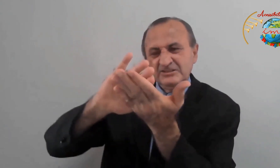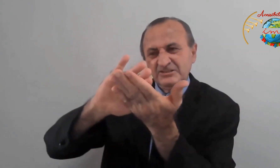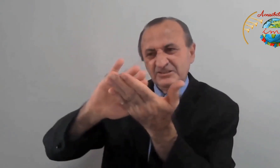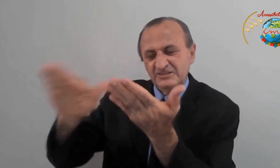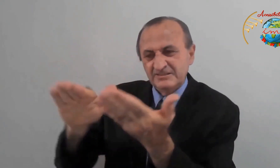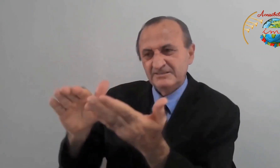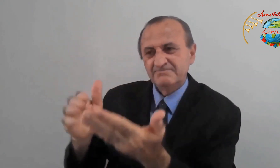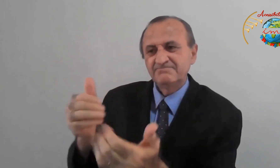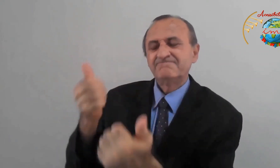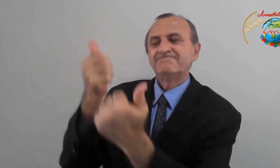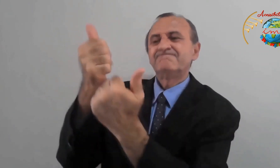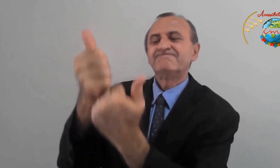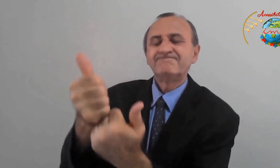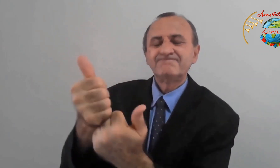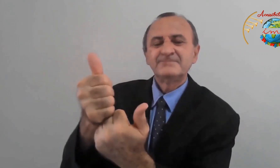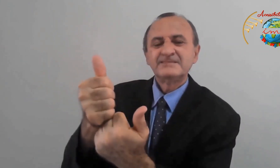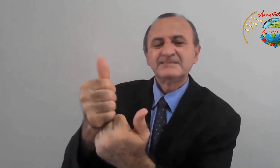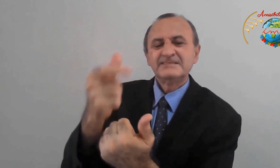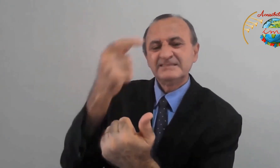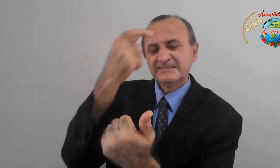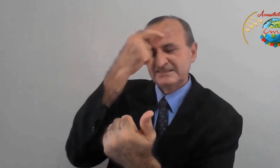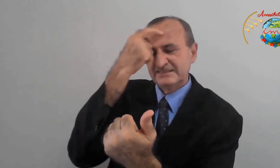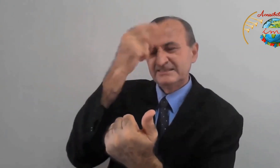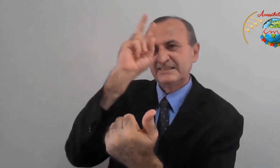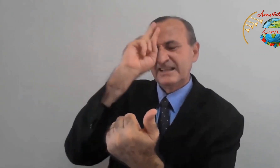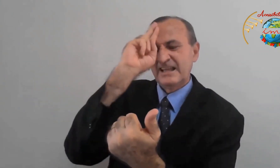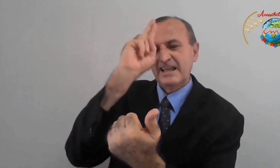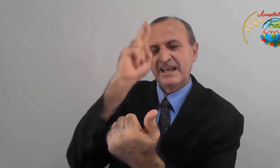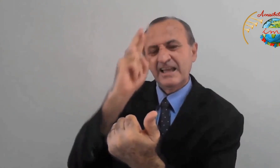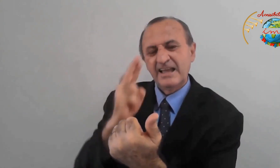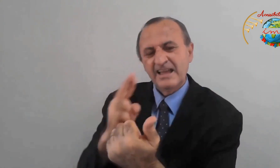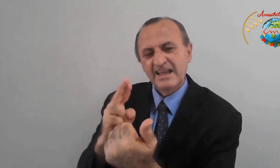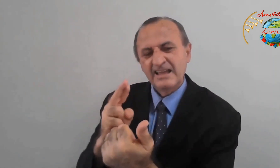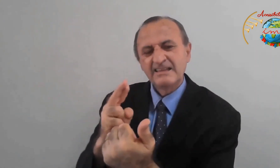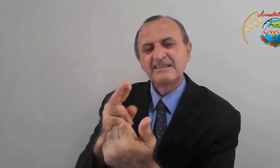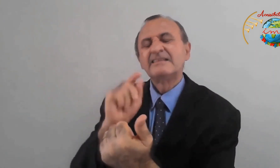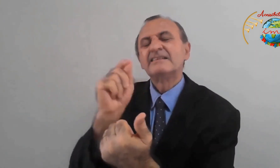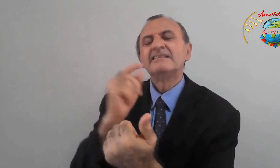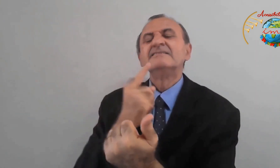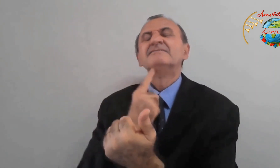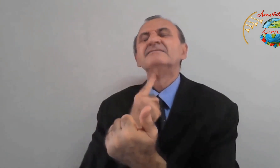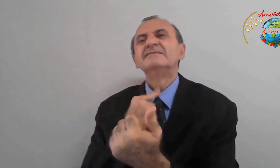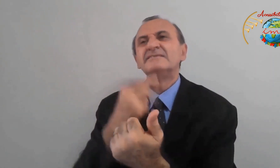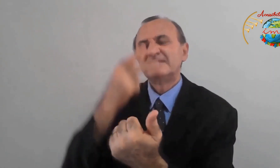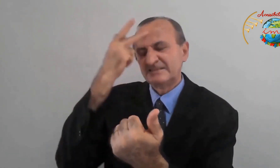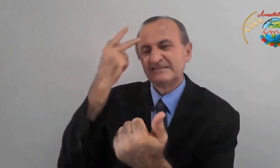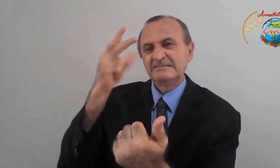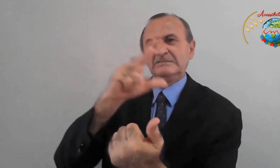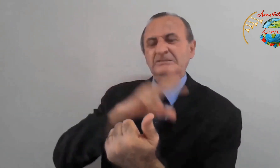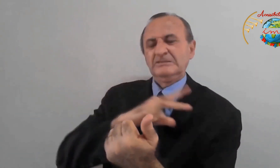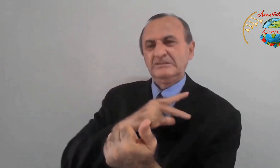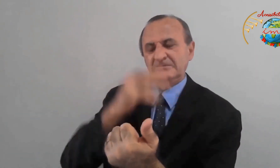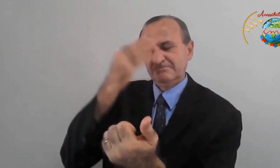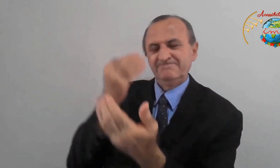Então a fé foi retirada e sendo substituída pela razão humana, pela vontade das